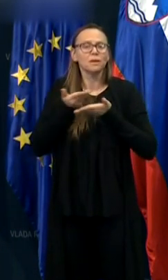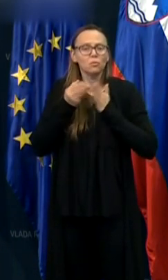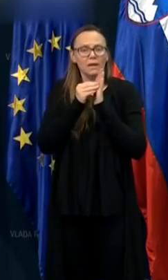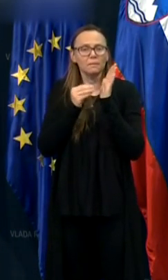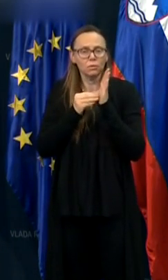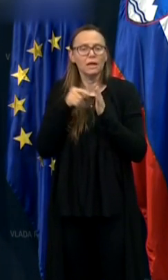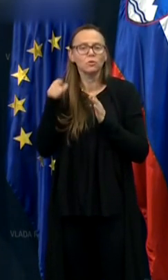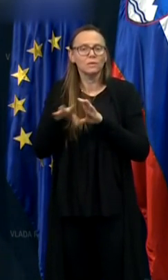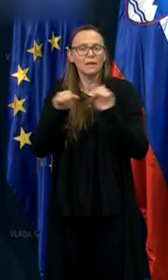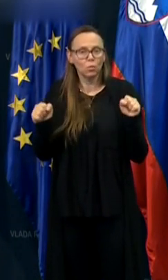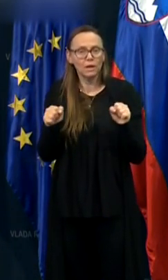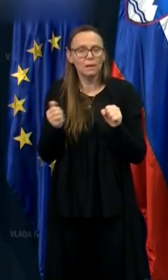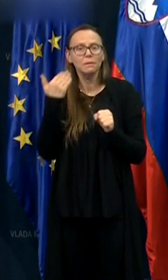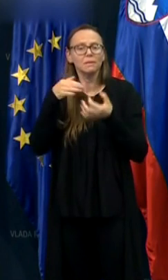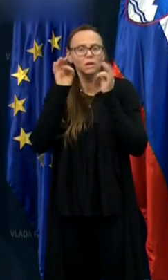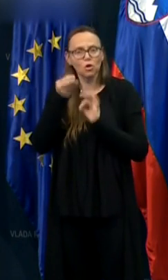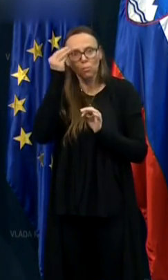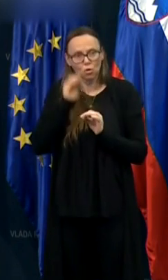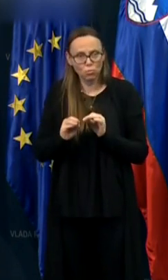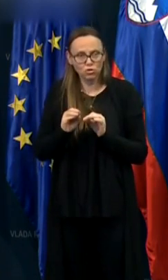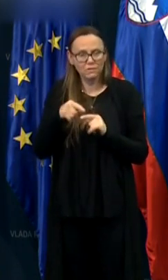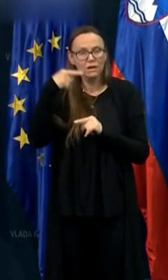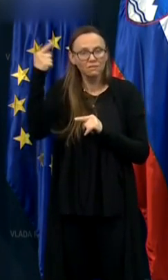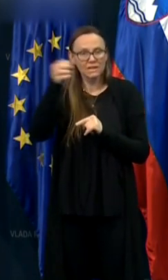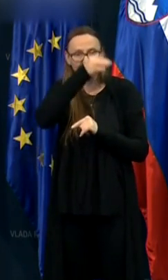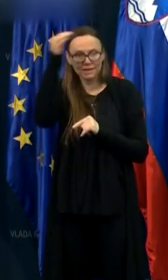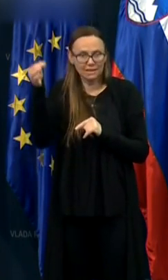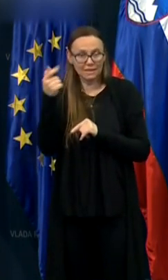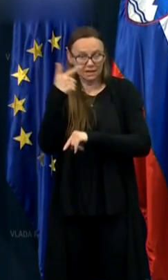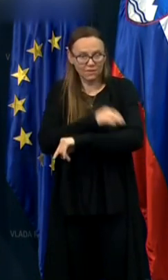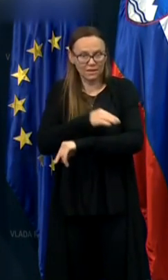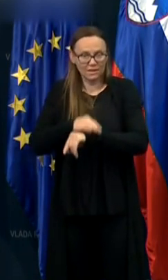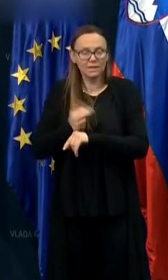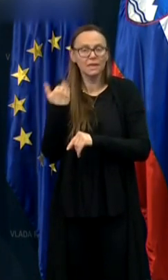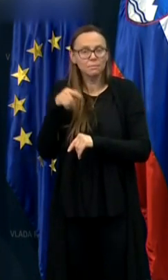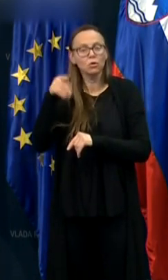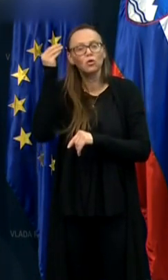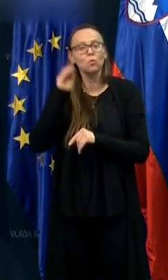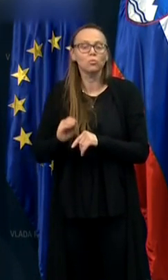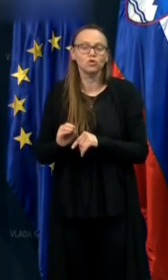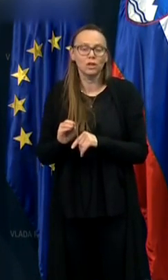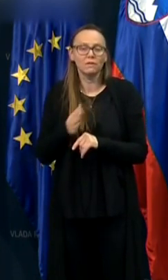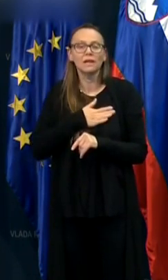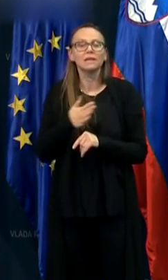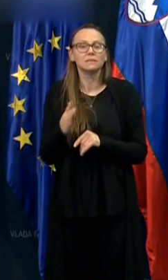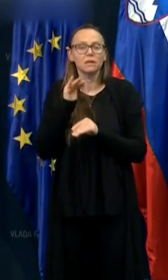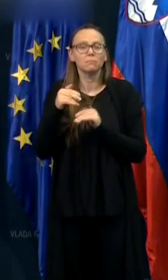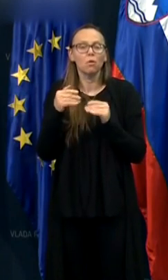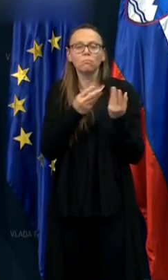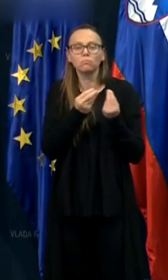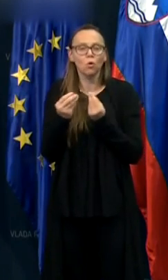ukrepi kar dobro upoštevani. V naslednjih dneh, v naslednjih 2 tednih je bilo to upoštevanje spet po